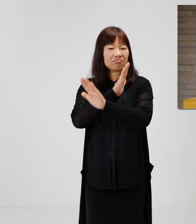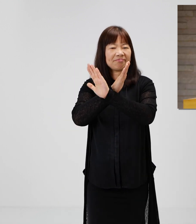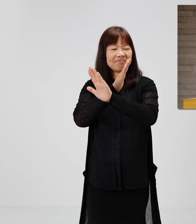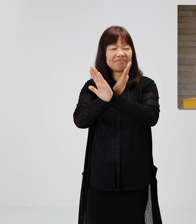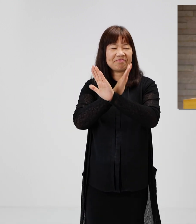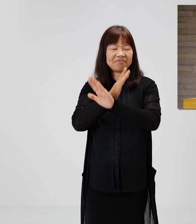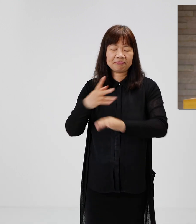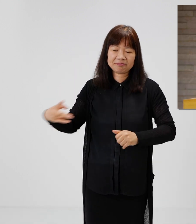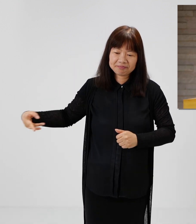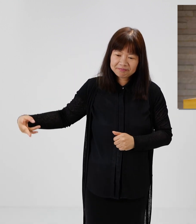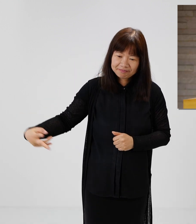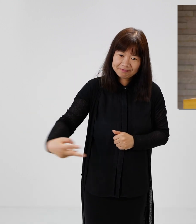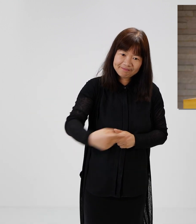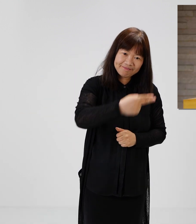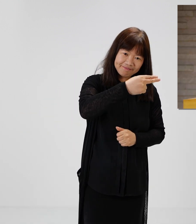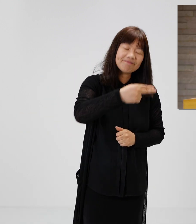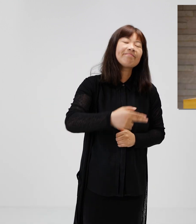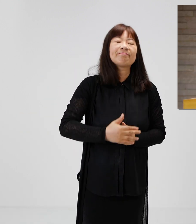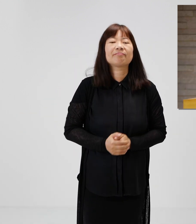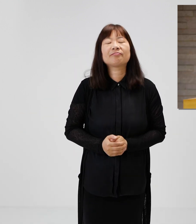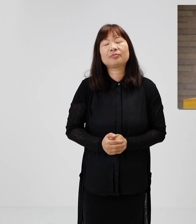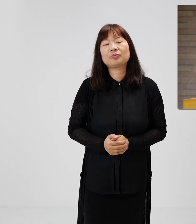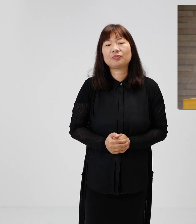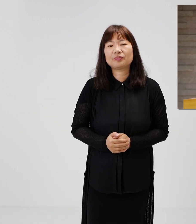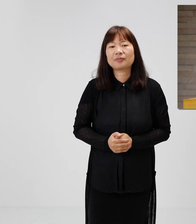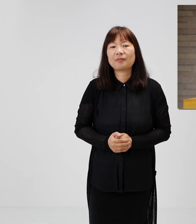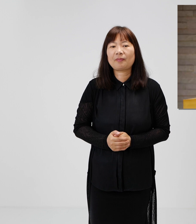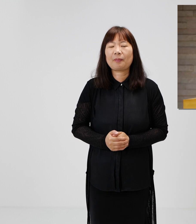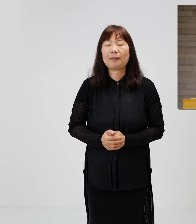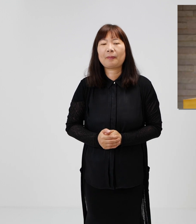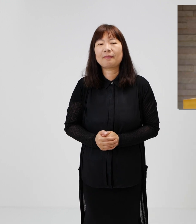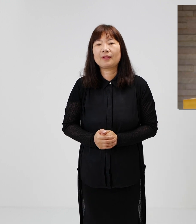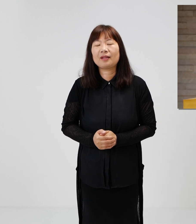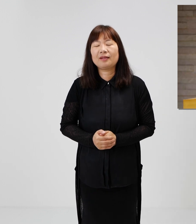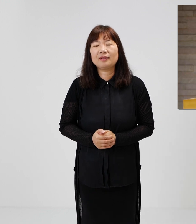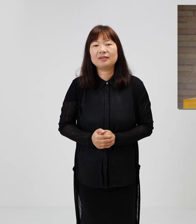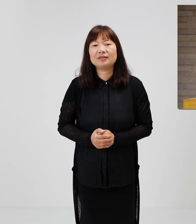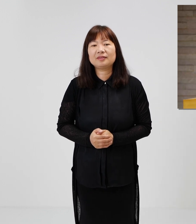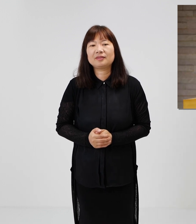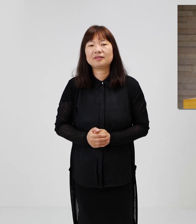우상숭배와 혼합주의에 빠진 그들의 제안에 대해서 거절을 하는 거예요.